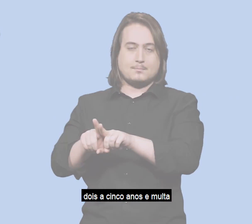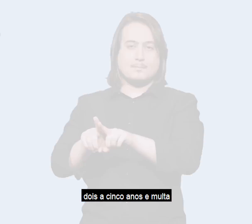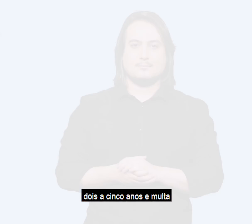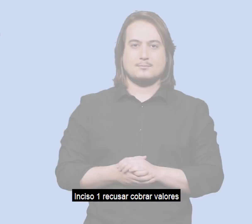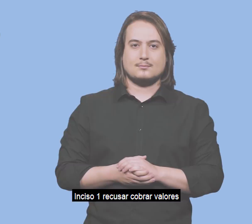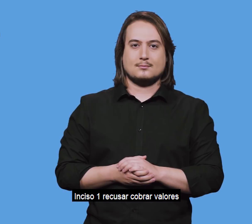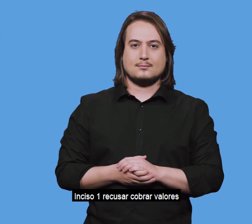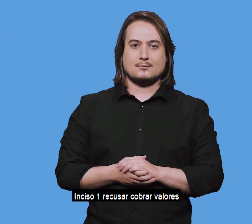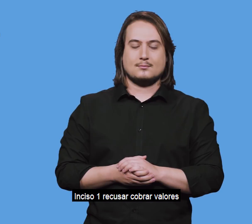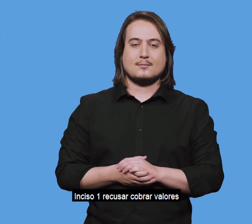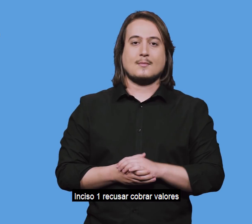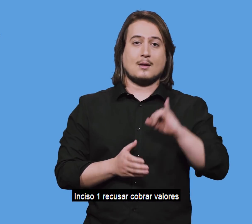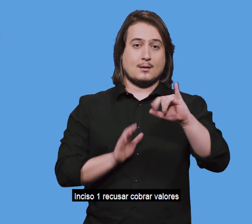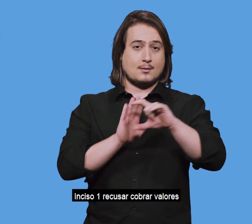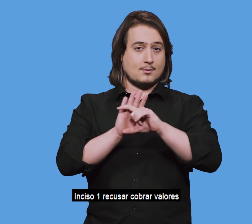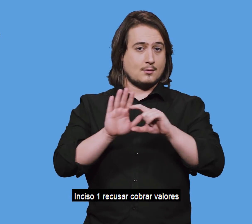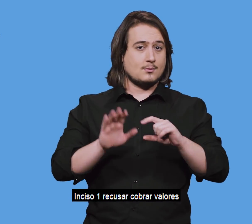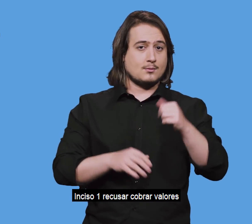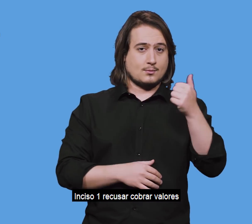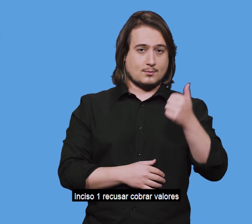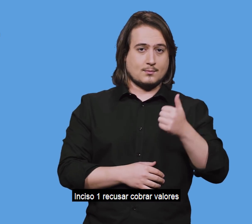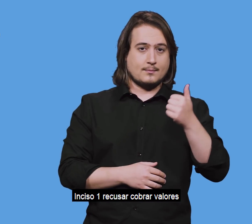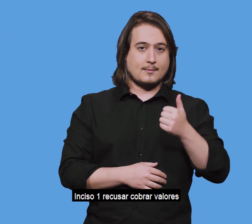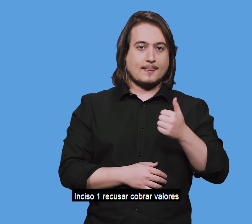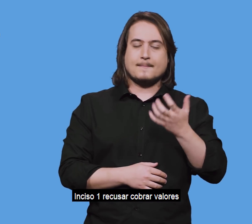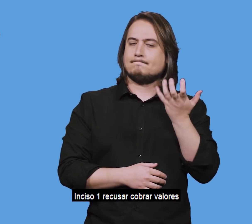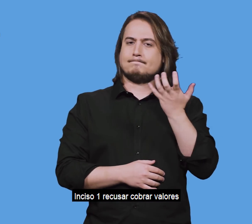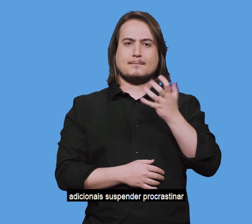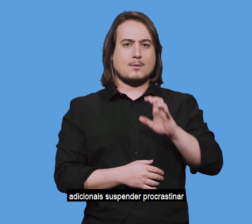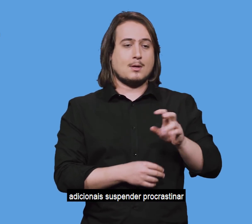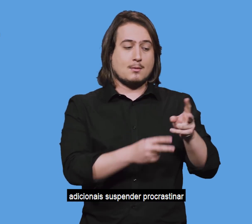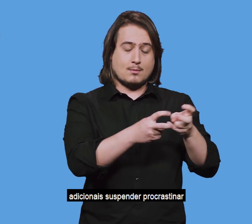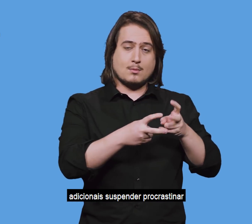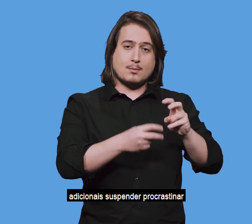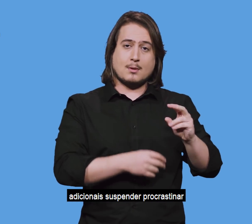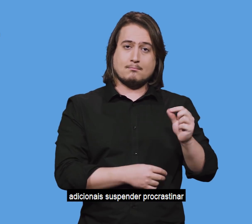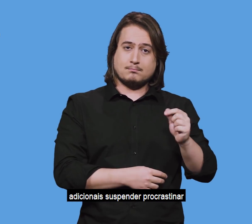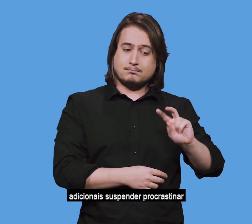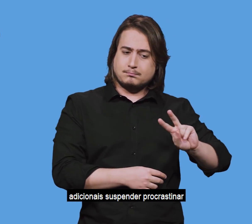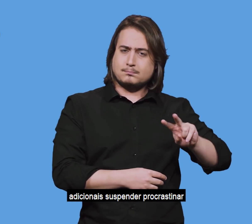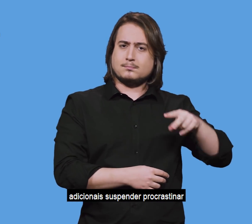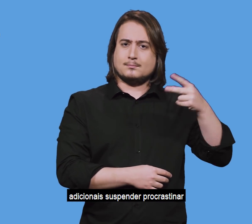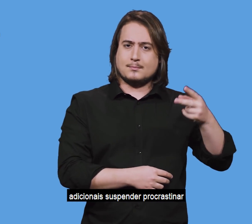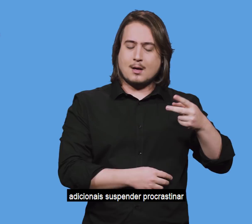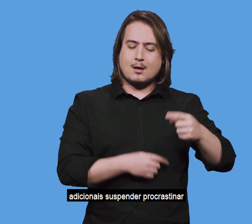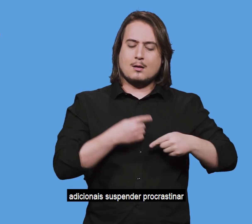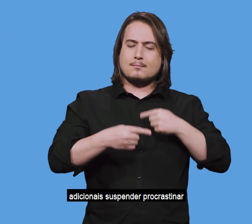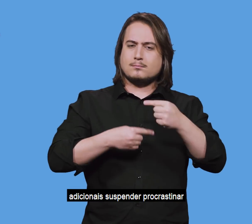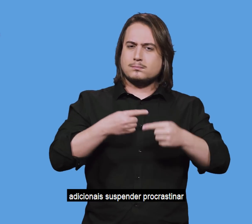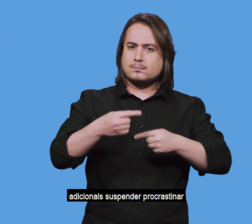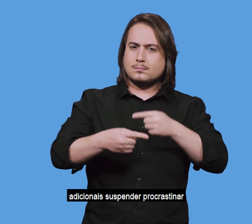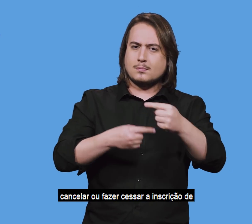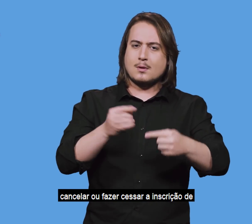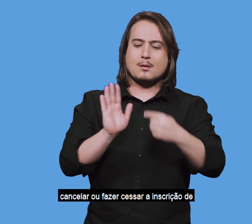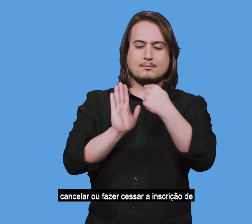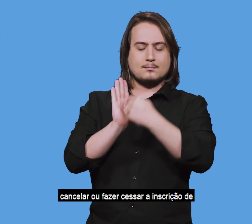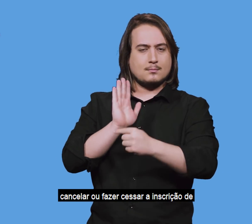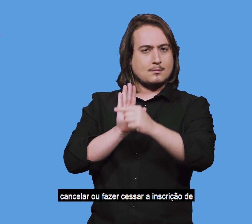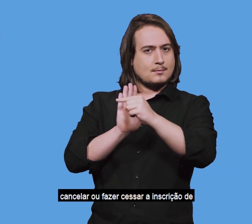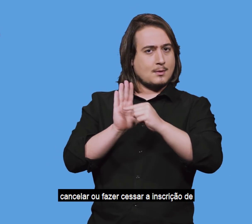o inciso 1 recusar cobrar valores adicionais suspender procrastinar cancelar ou